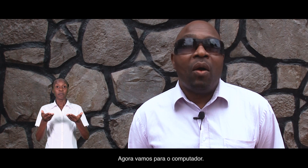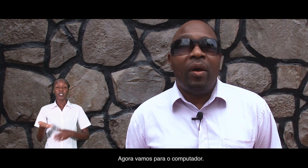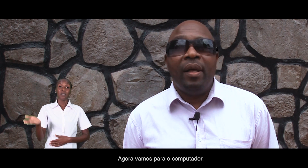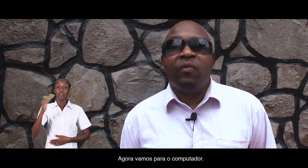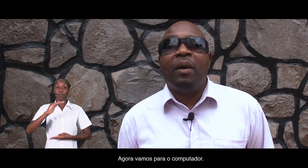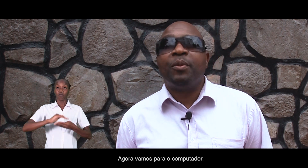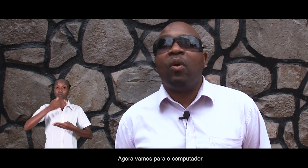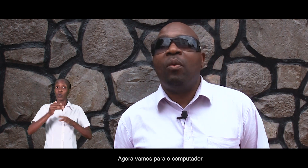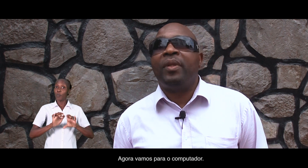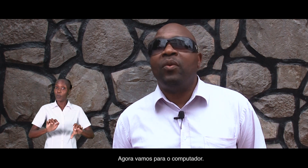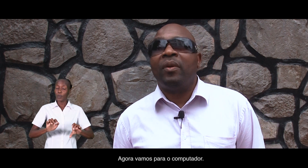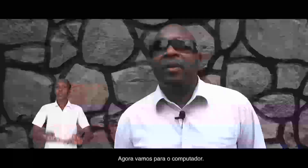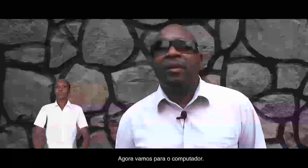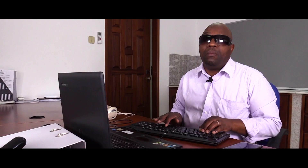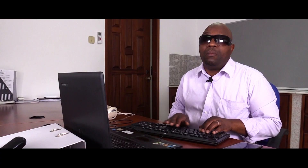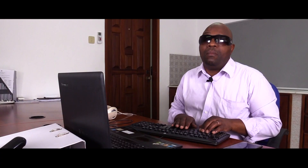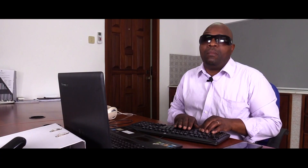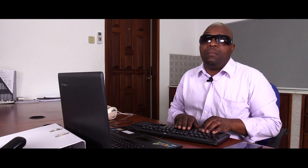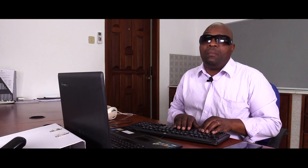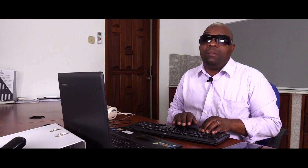Agora, vamos para o computador.